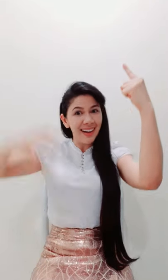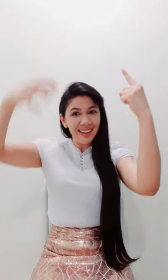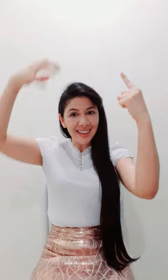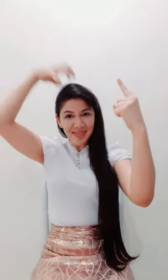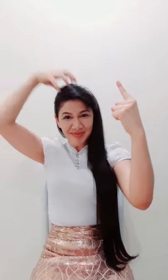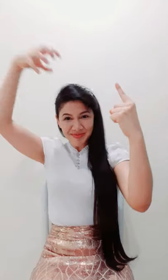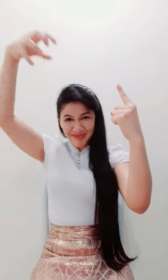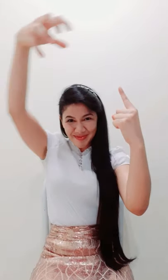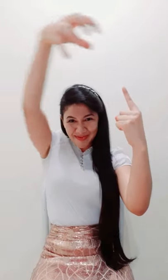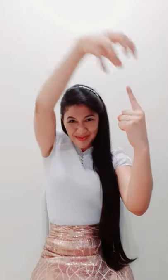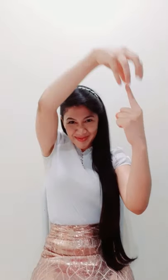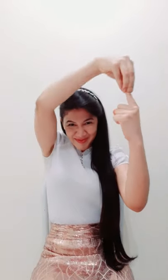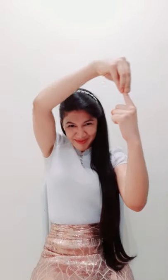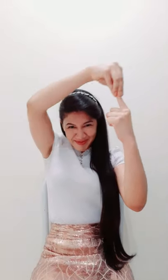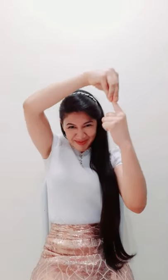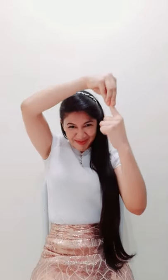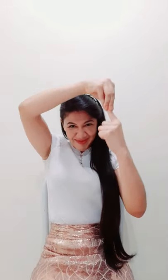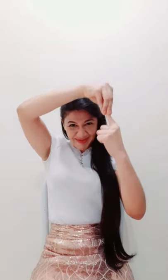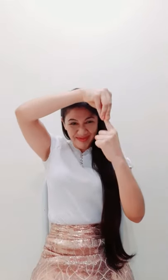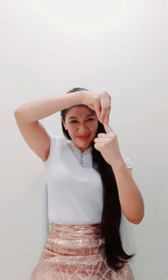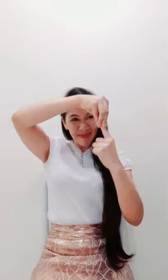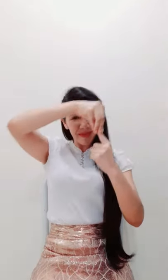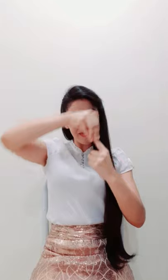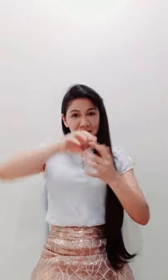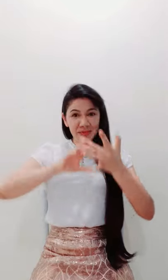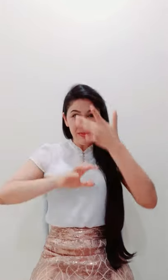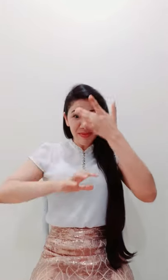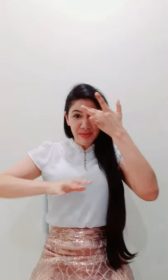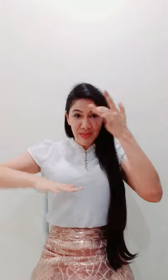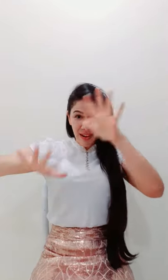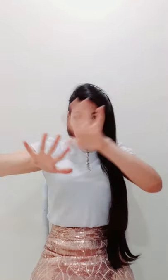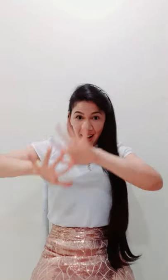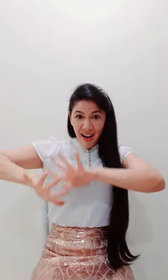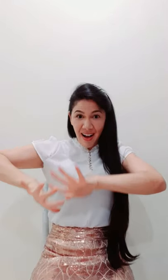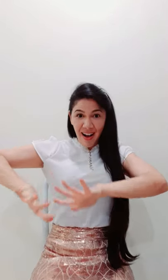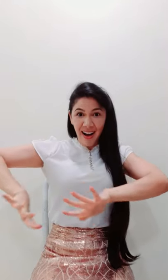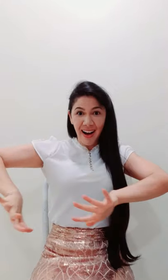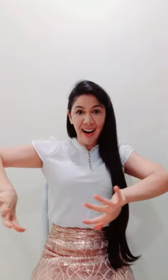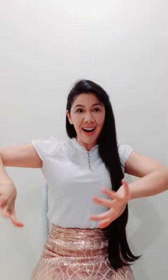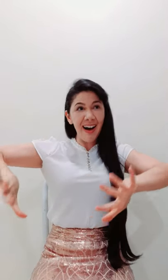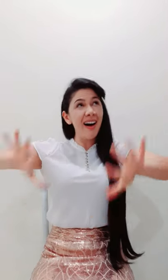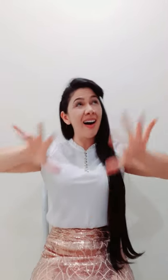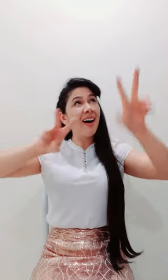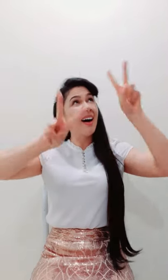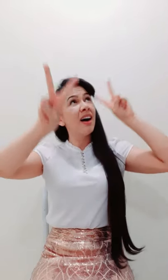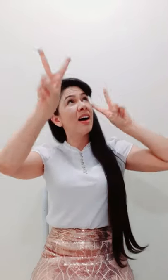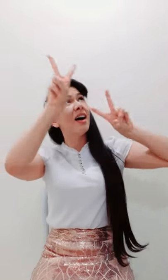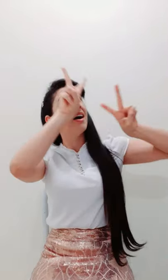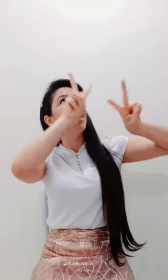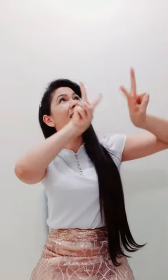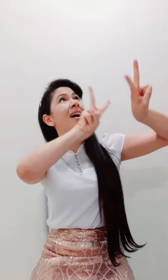Rei potente Todo olho há de vê